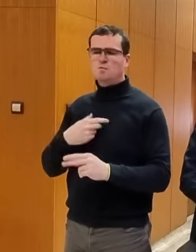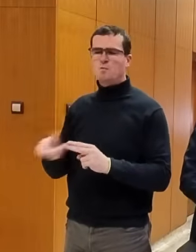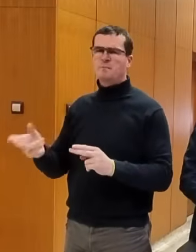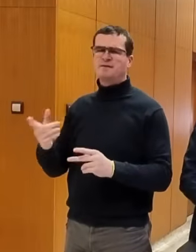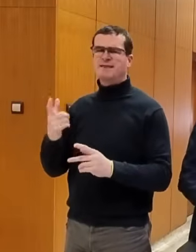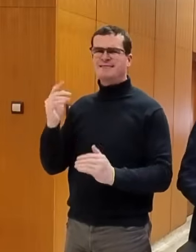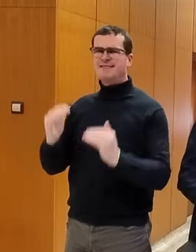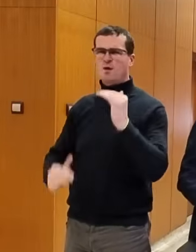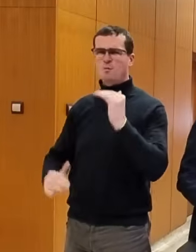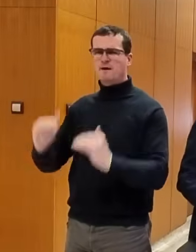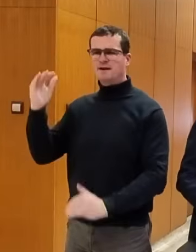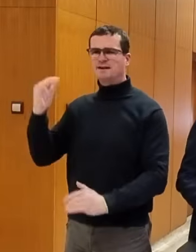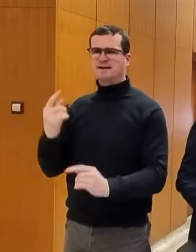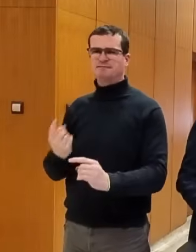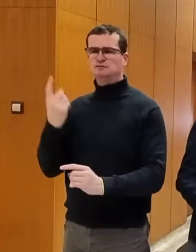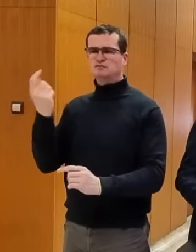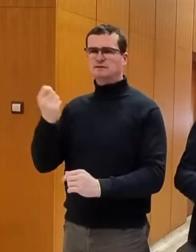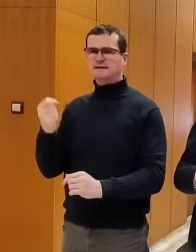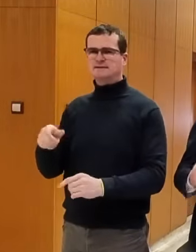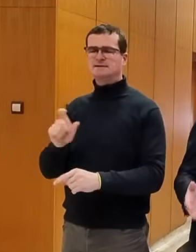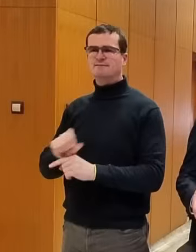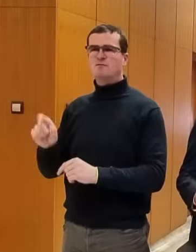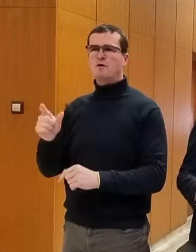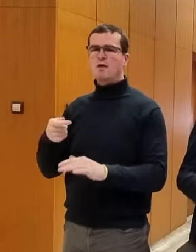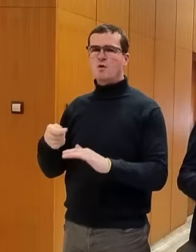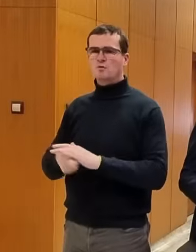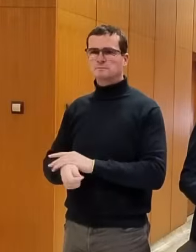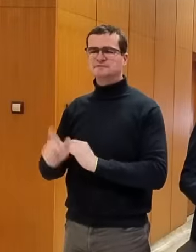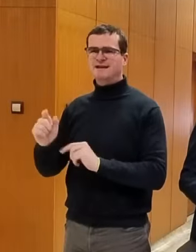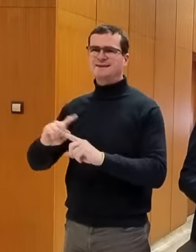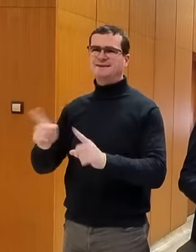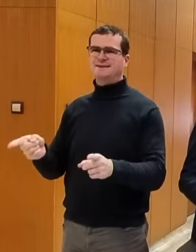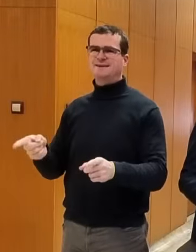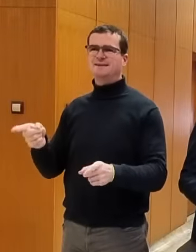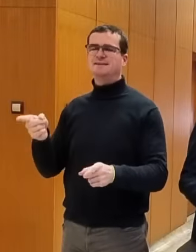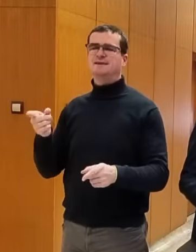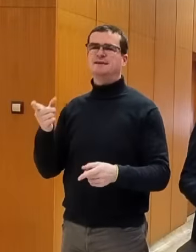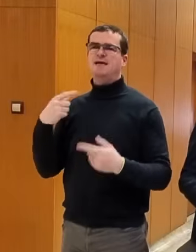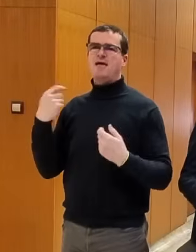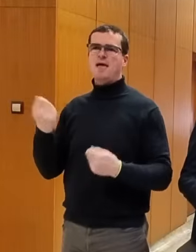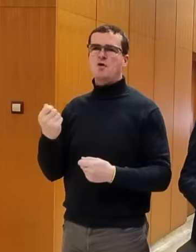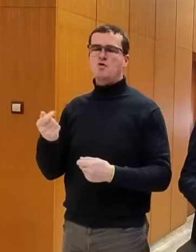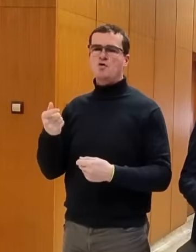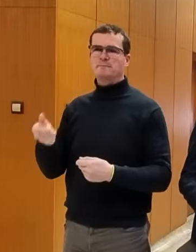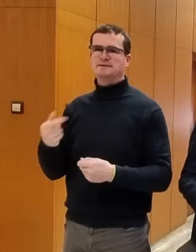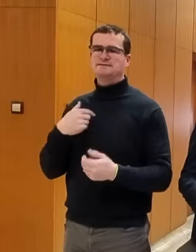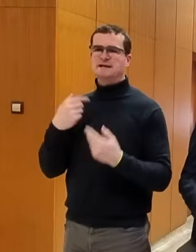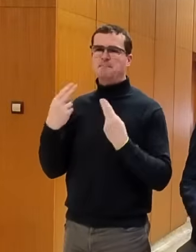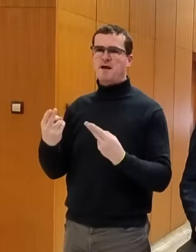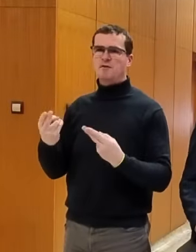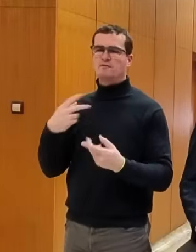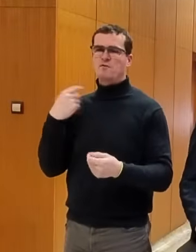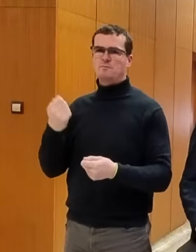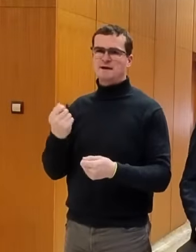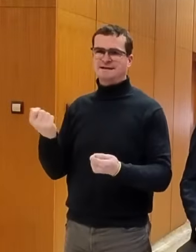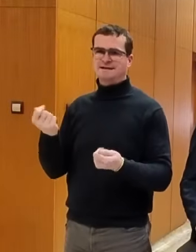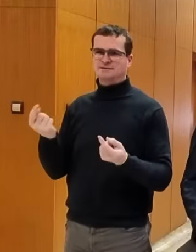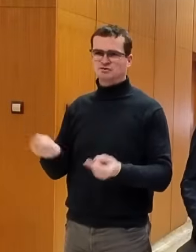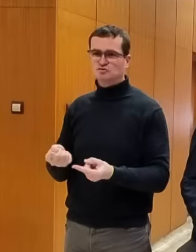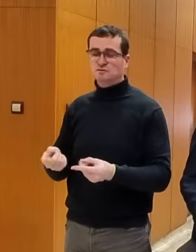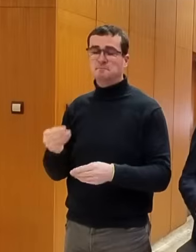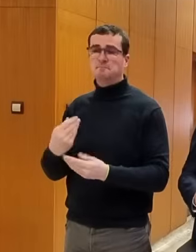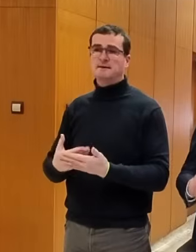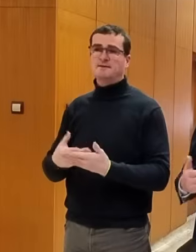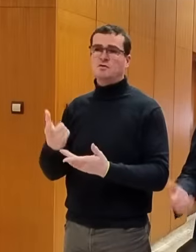úplne neúmerne vysoké trestné sadzby aj z hľadiska korupcie, aj z hľadiska iných ekonomických, majetkových a hospodárskych trestných činov.